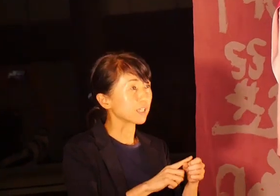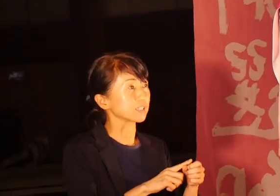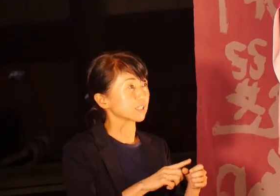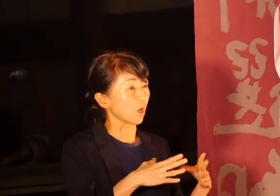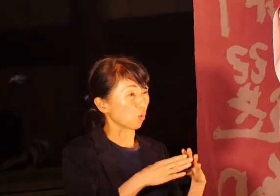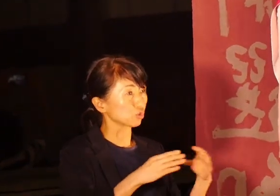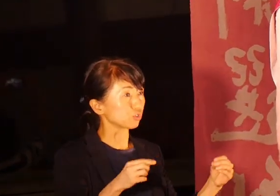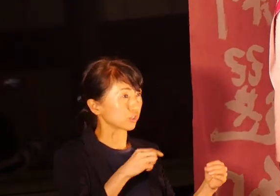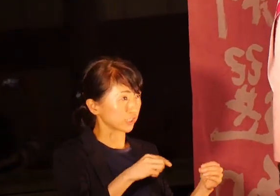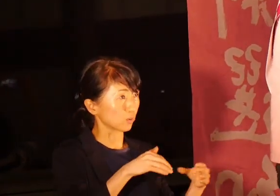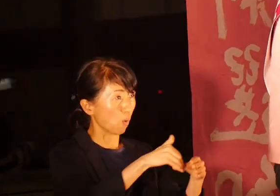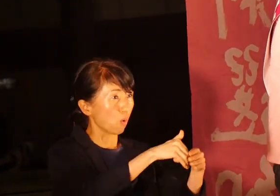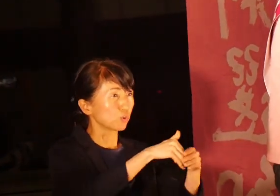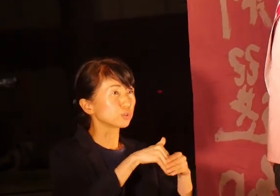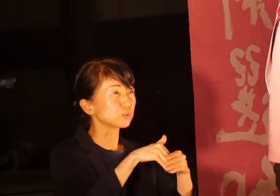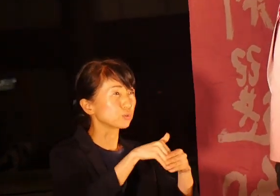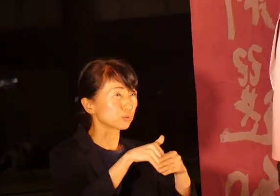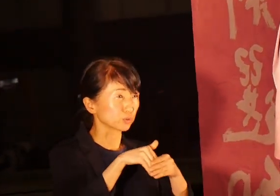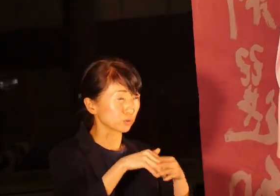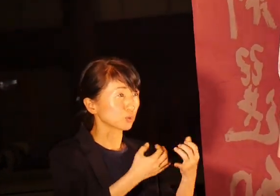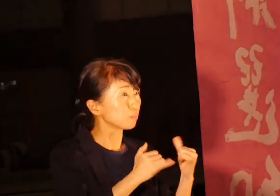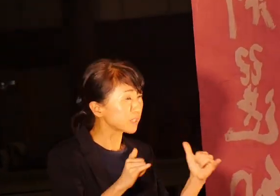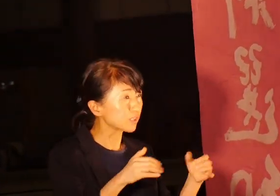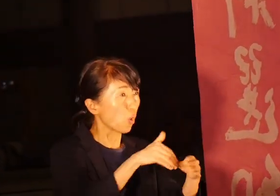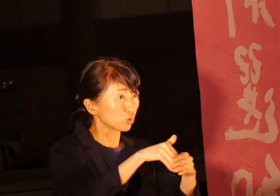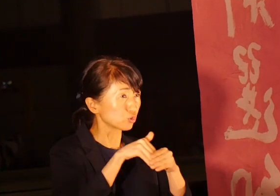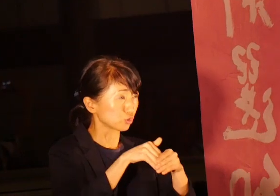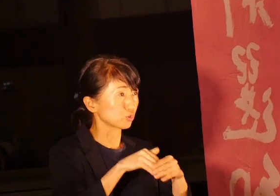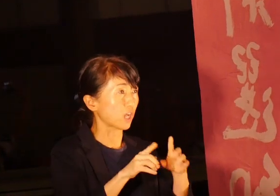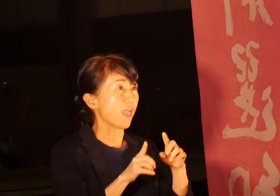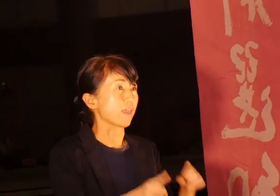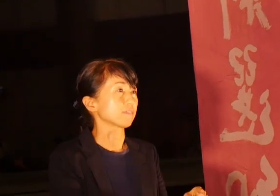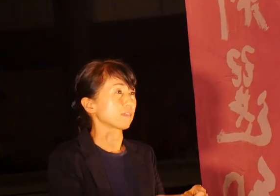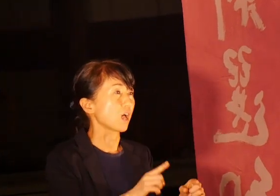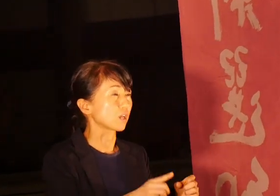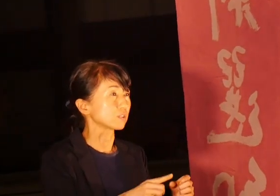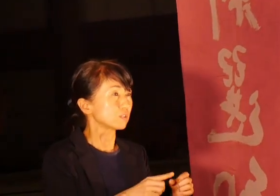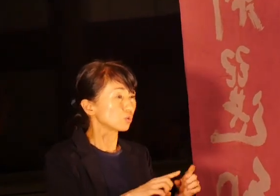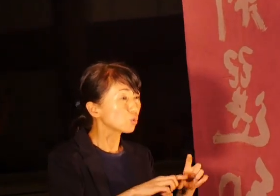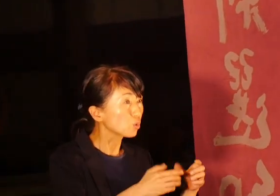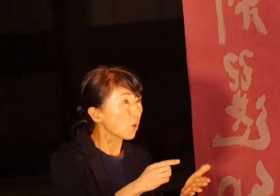この国の収入が減った。だから消費税で補填してる。